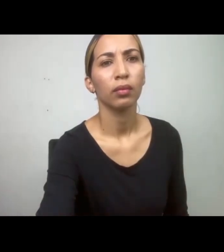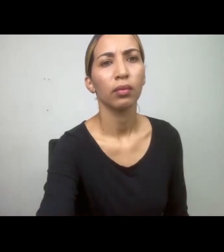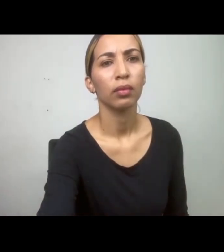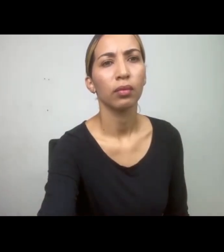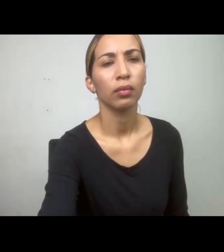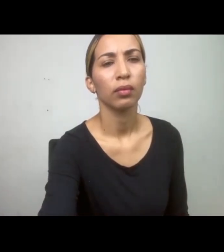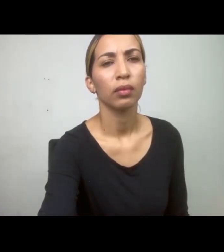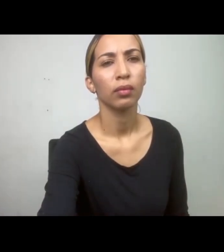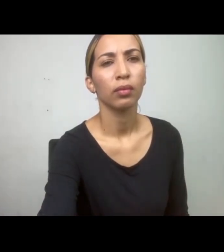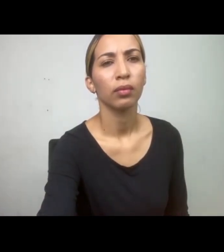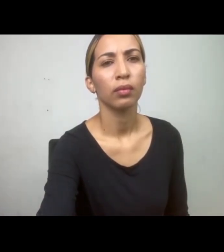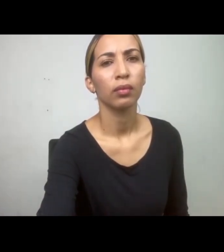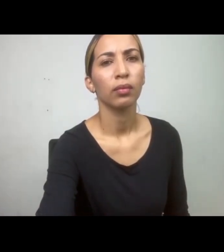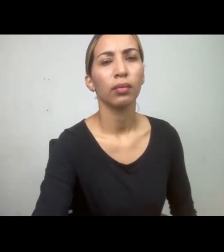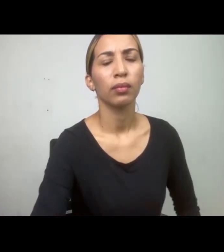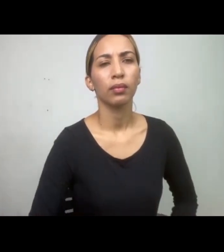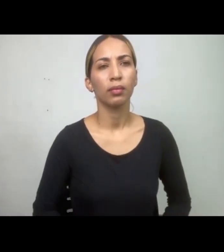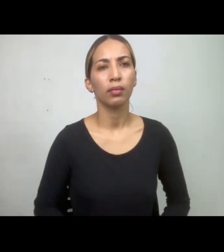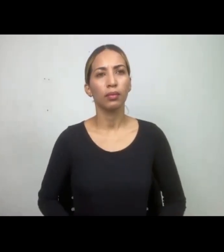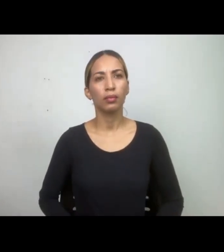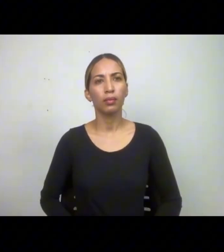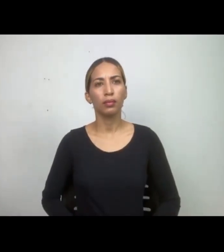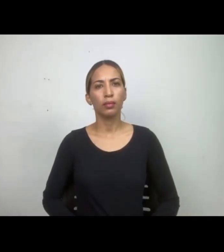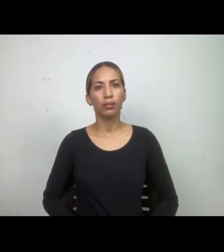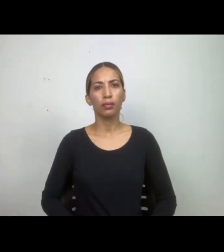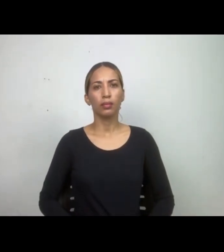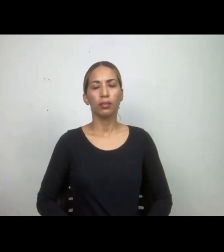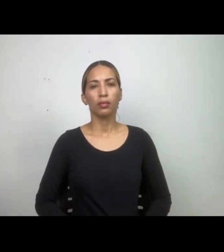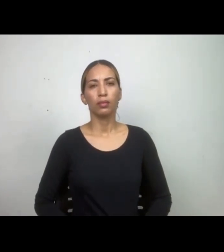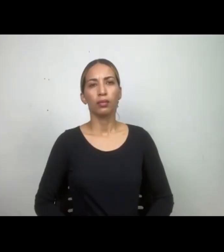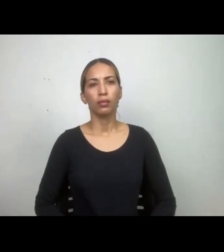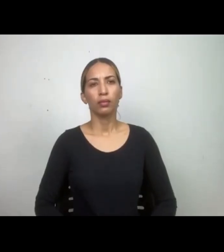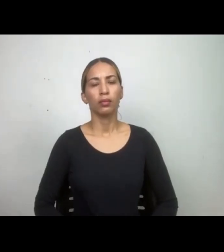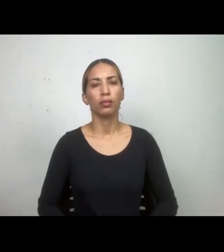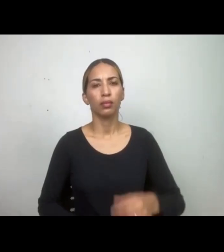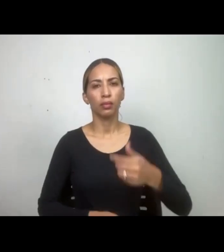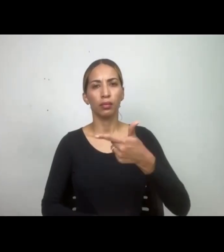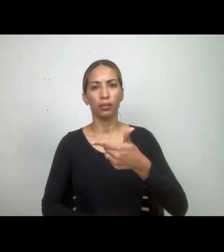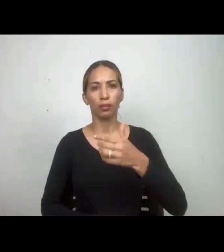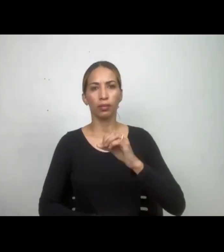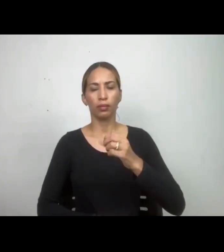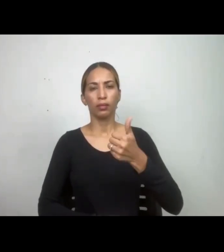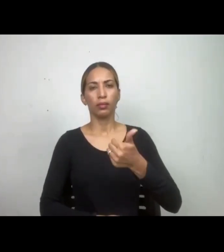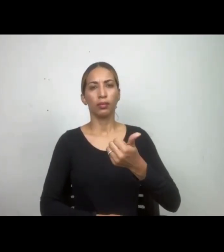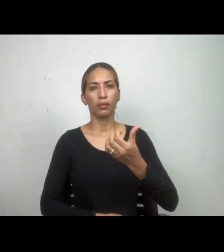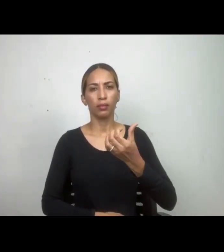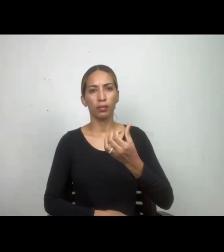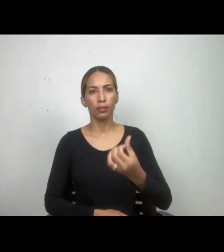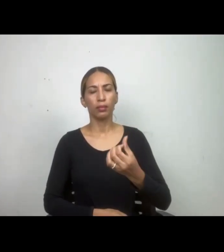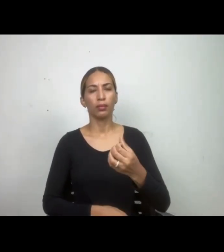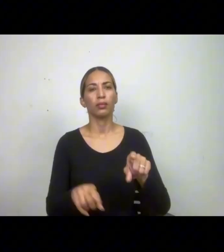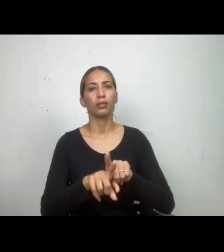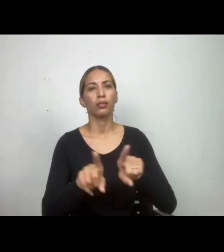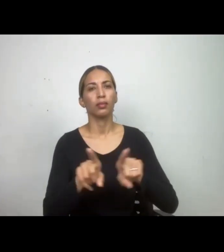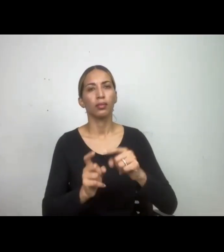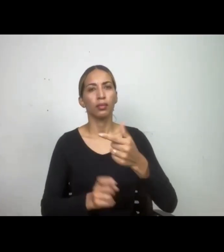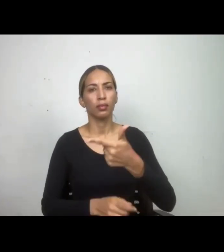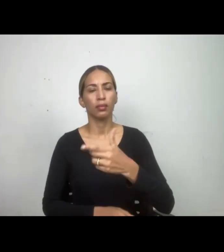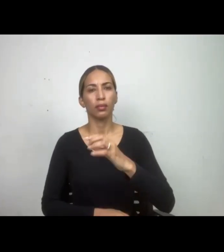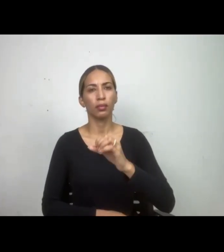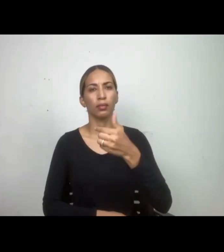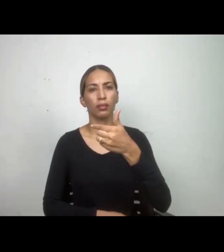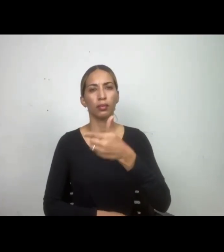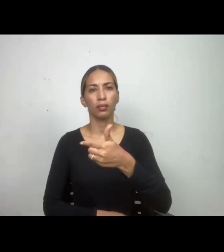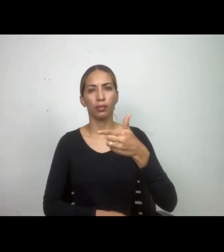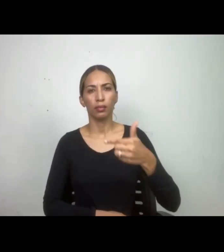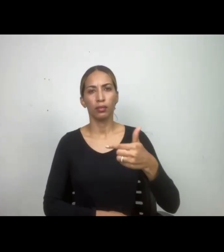da metade, foi publicada entre 2016 e 2022. É o meu áudio que